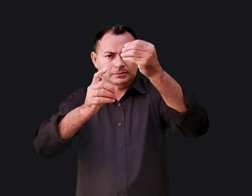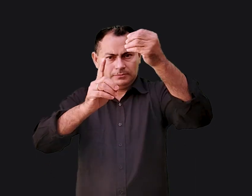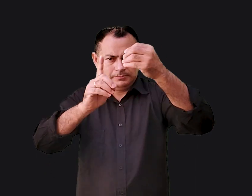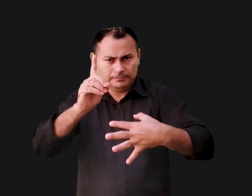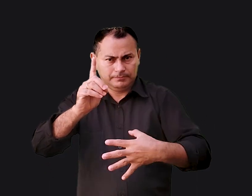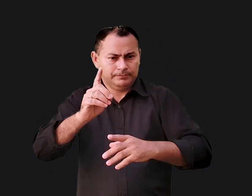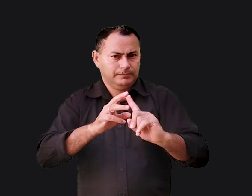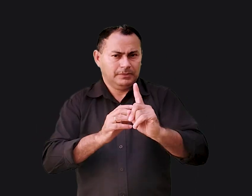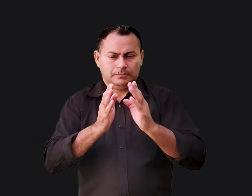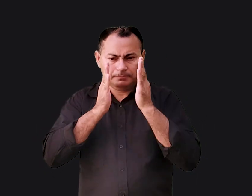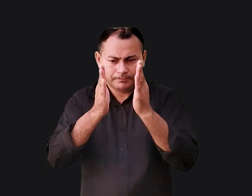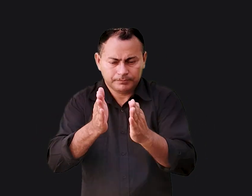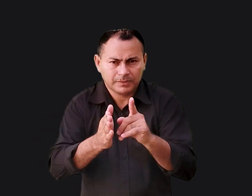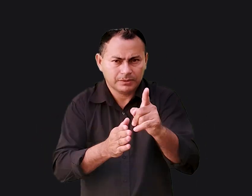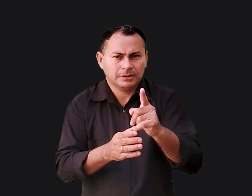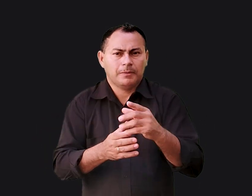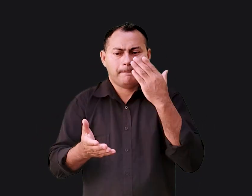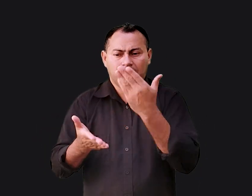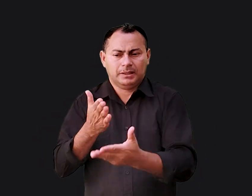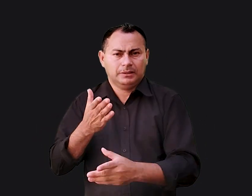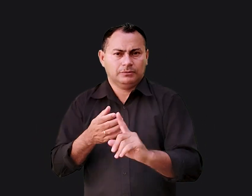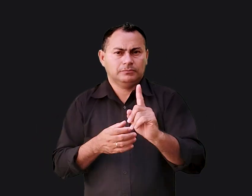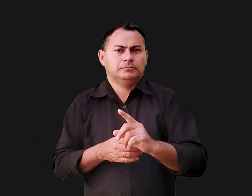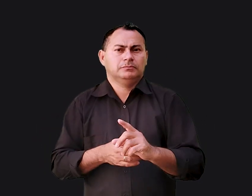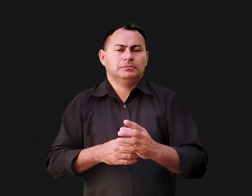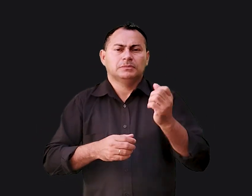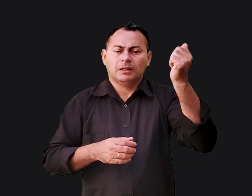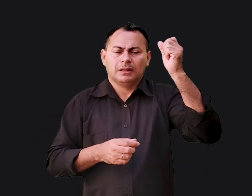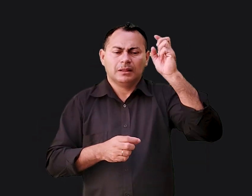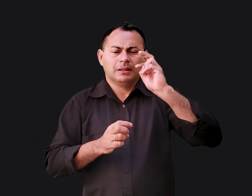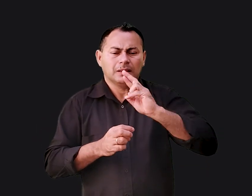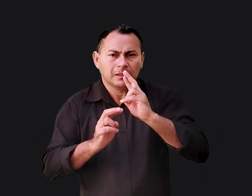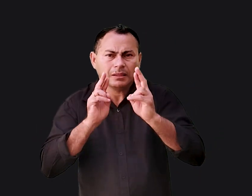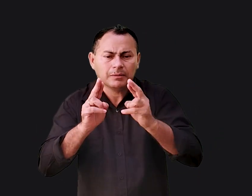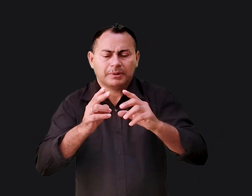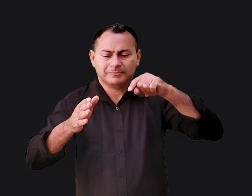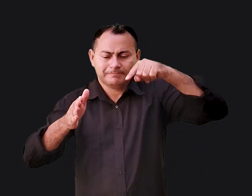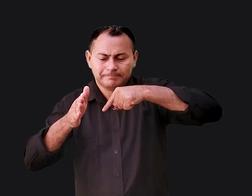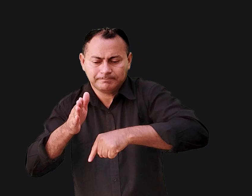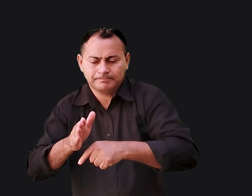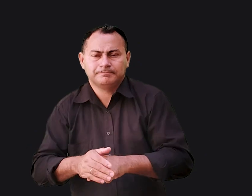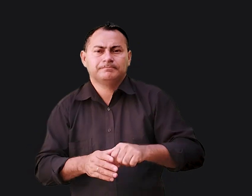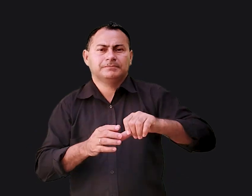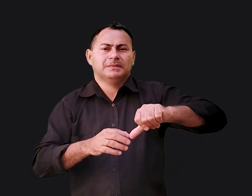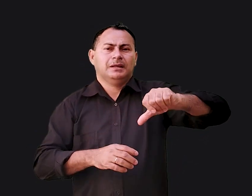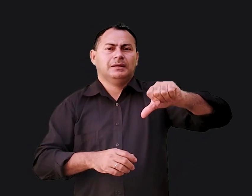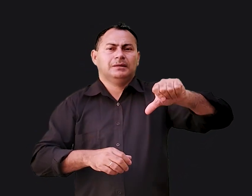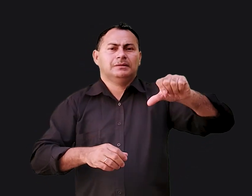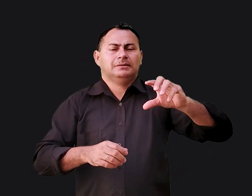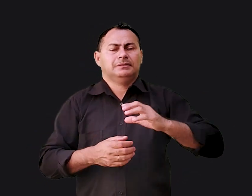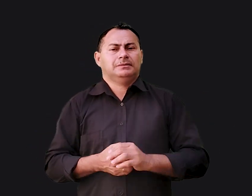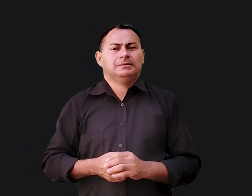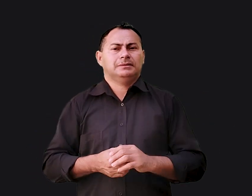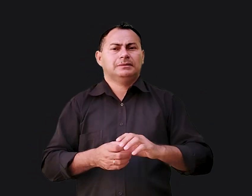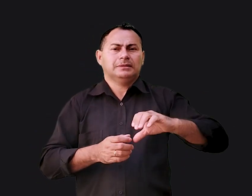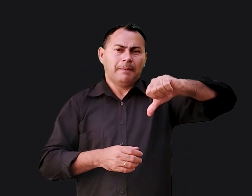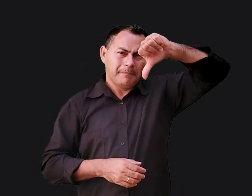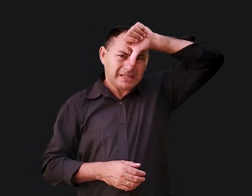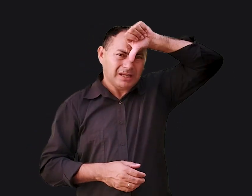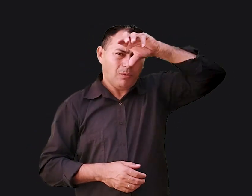escreve. Não focalize o que você perdeu. Não lamente, para não se afundar na depressão. Focalize aquilo que